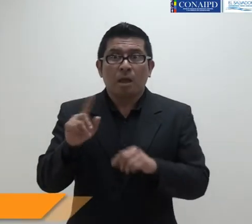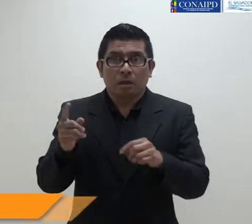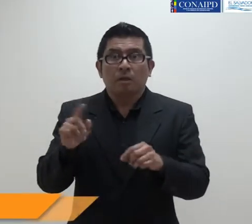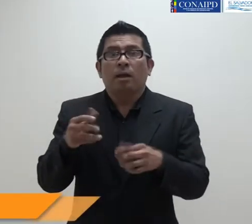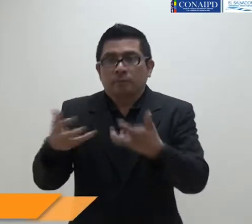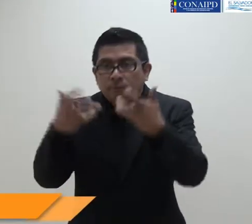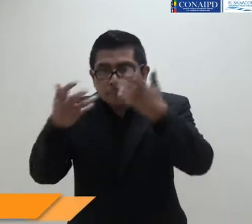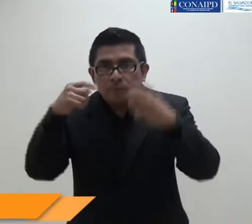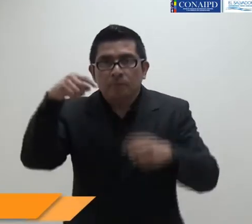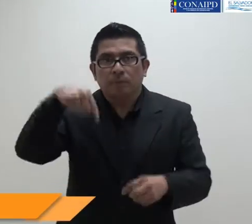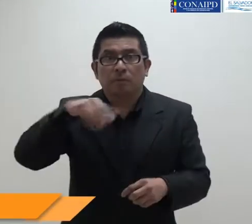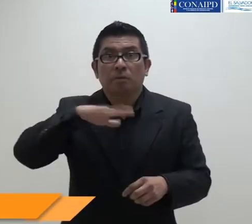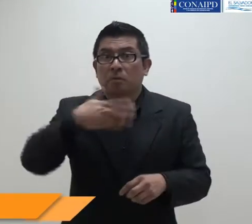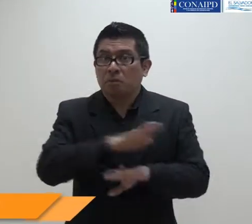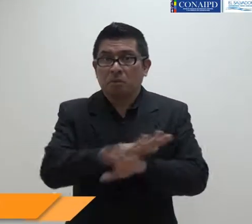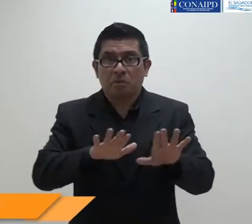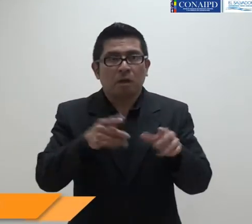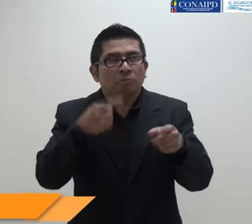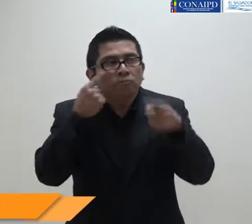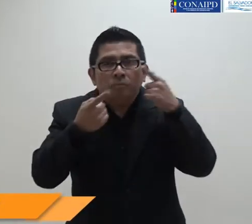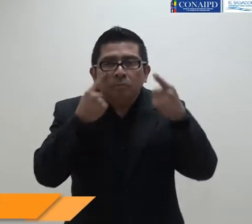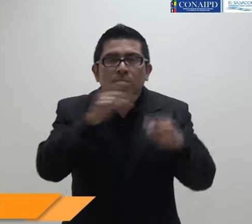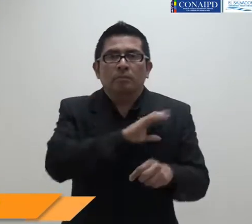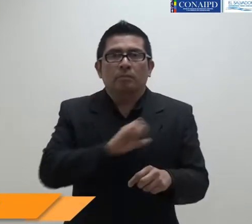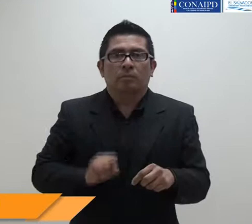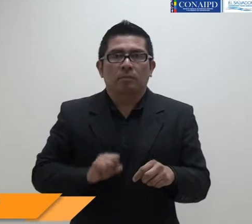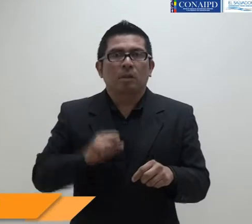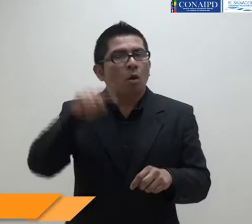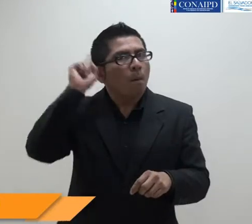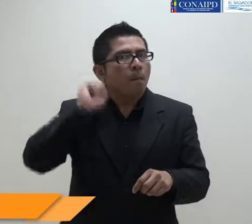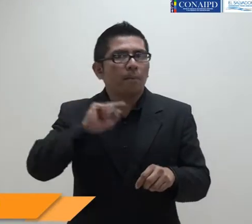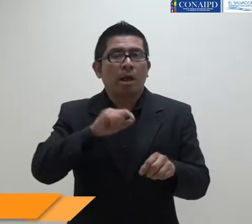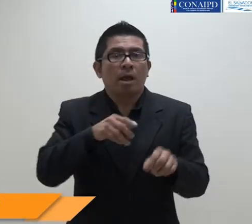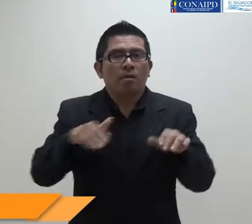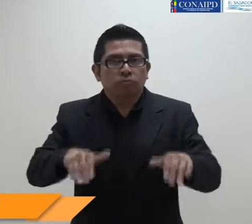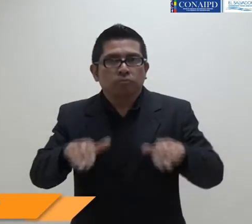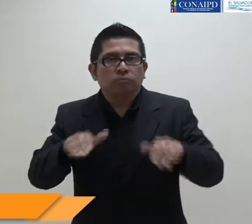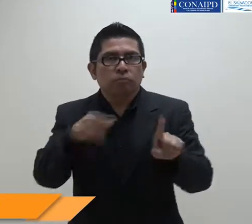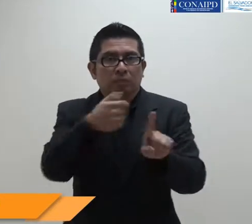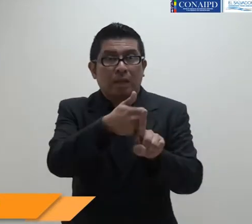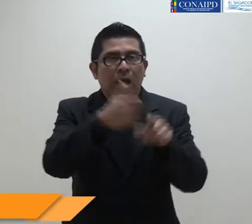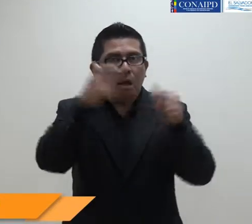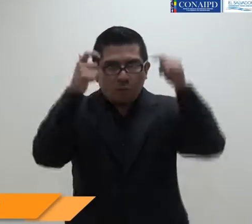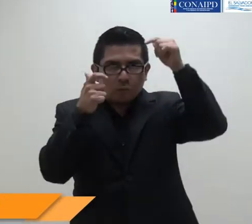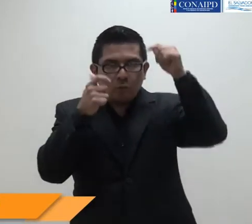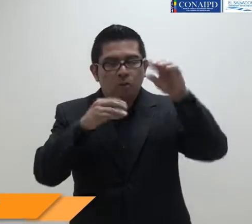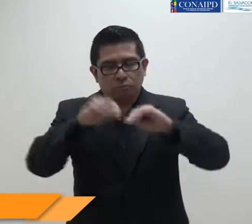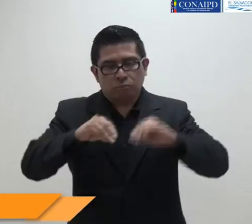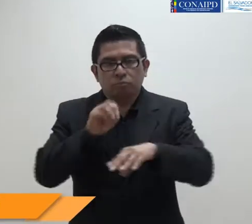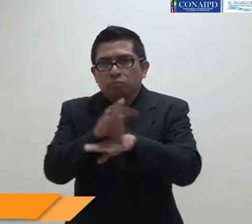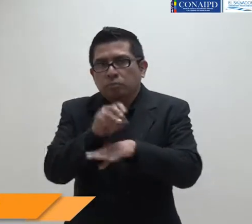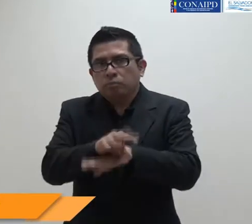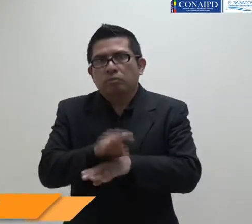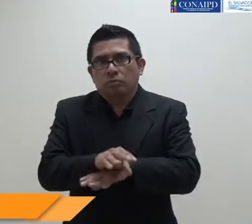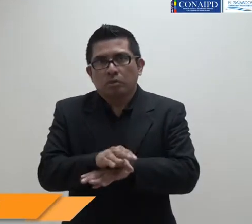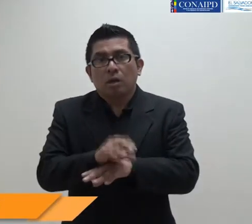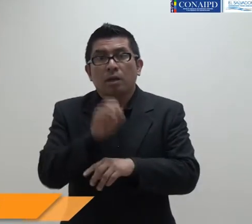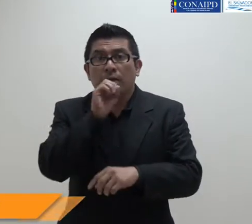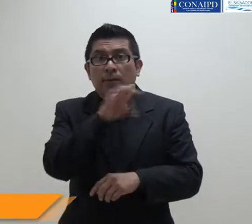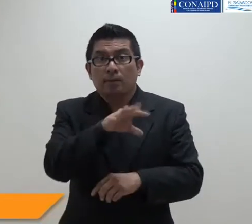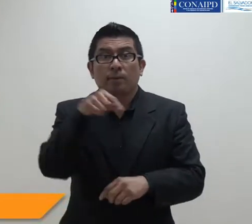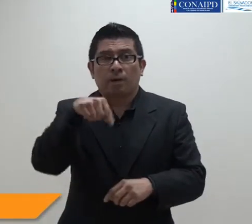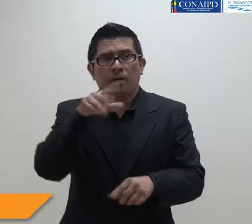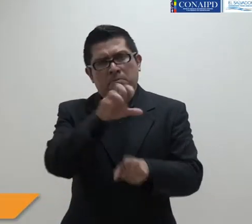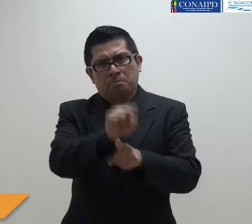con Discapacidad. Al finalizar su recorrido en el país, el señor Chalklin presentó sus observaciones preliminares de la la visita, en las que indicó